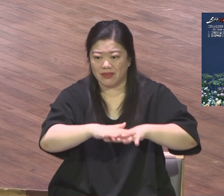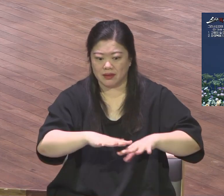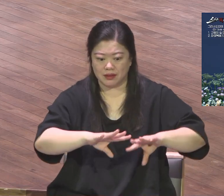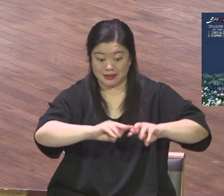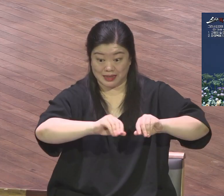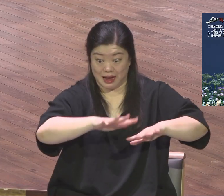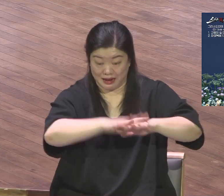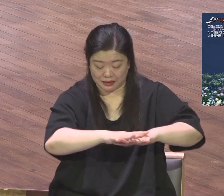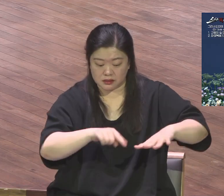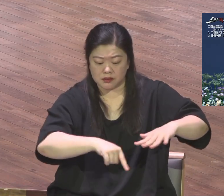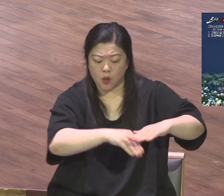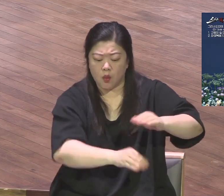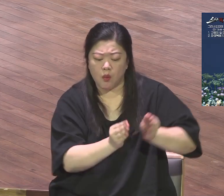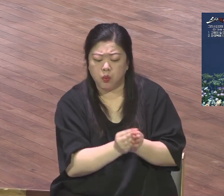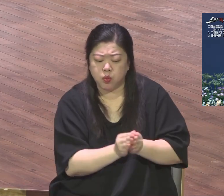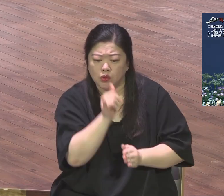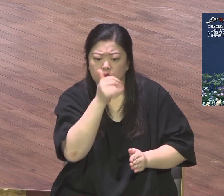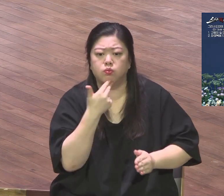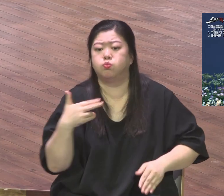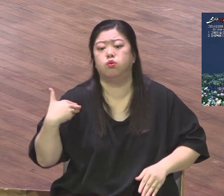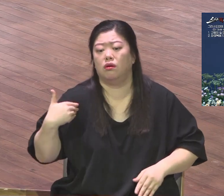우연히 발견하게 된 거예요.